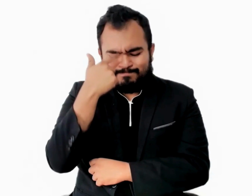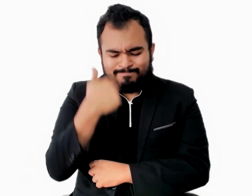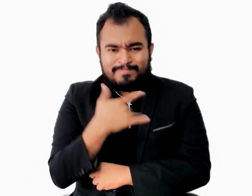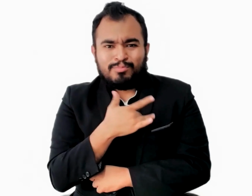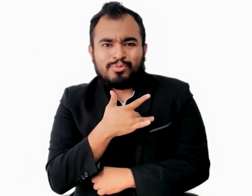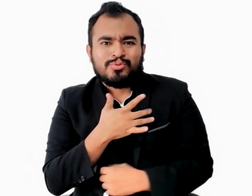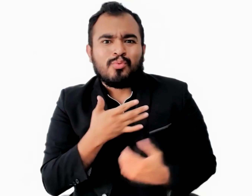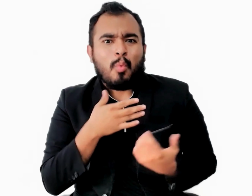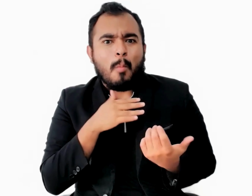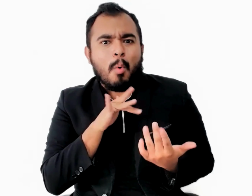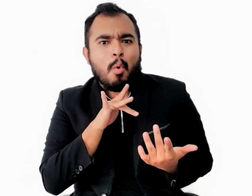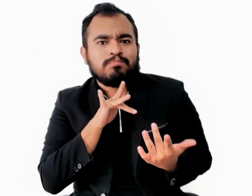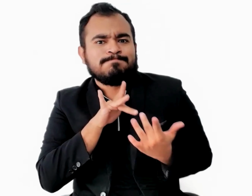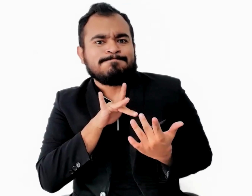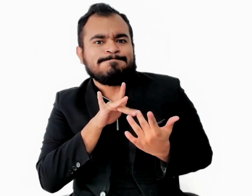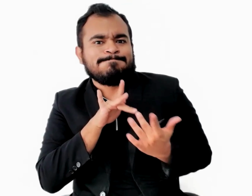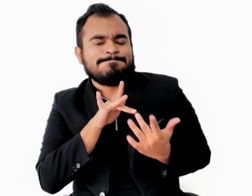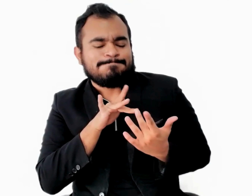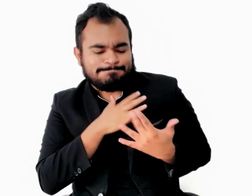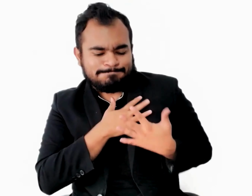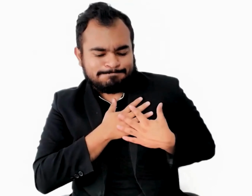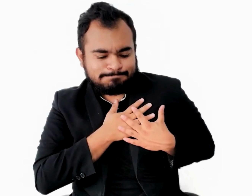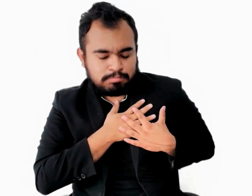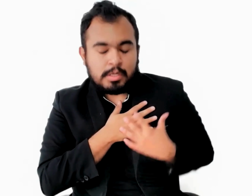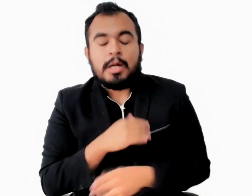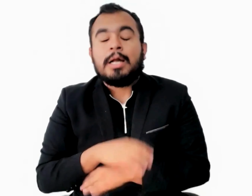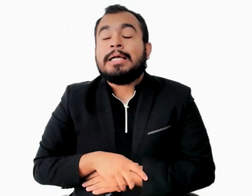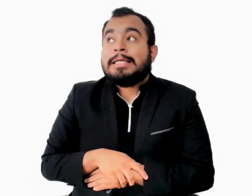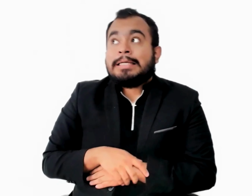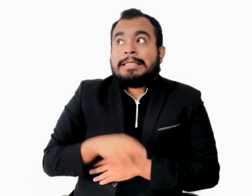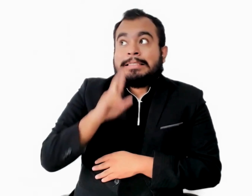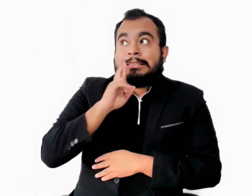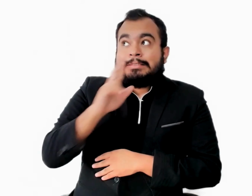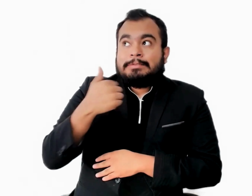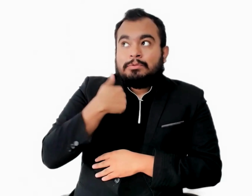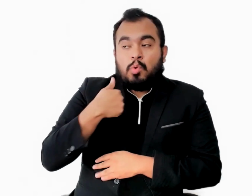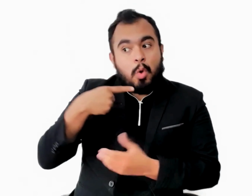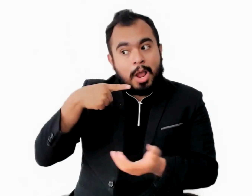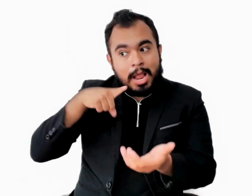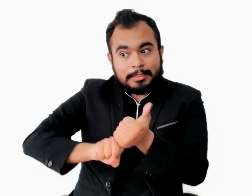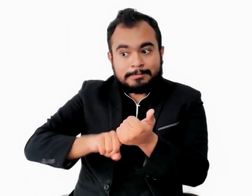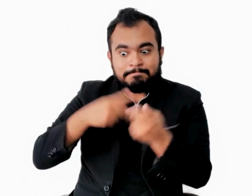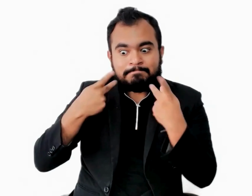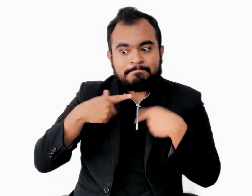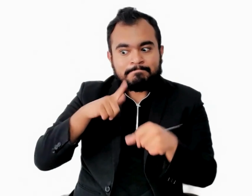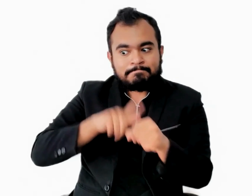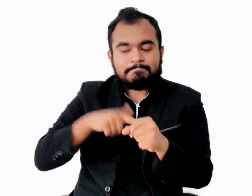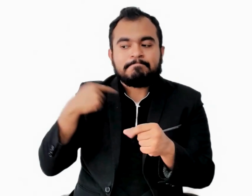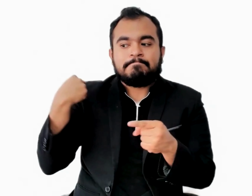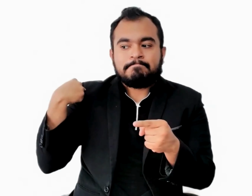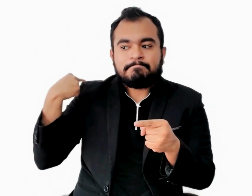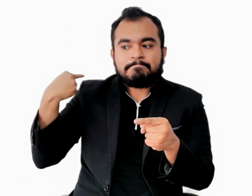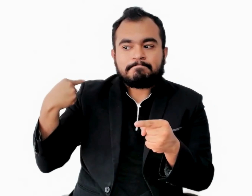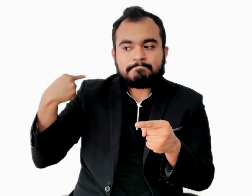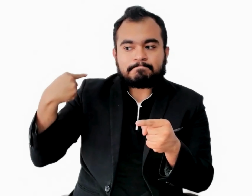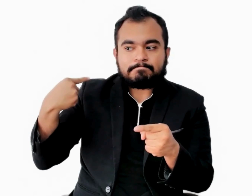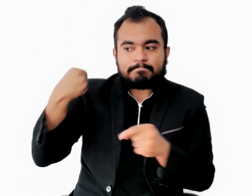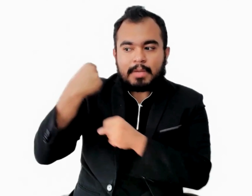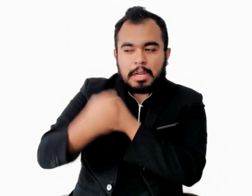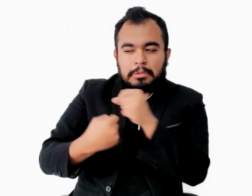tus emociones? Creo que esta respuesta para mí tiene mucho trabajo personal detrás. Los últimos años de mi vida han sido